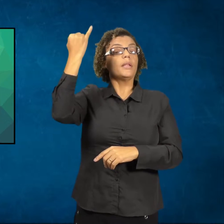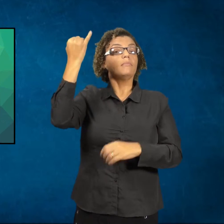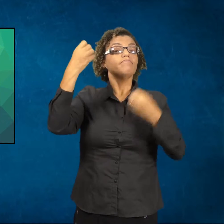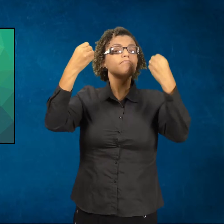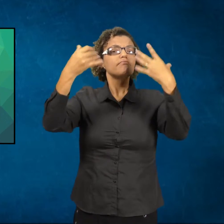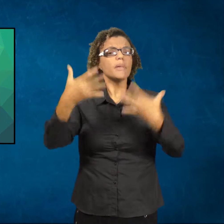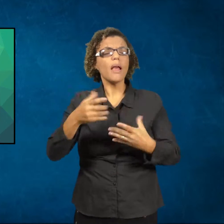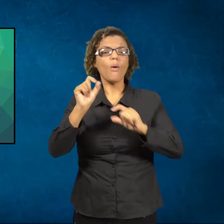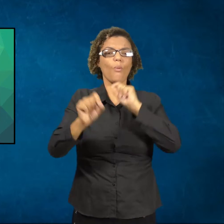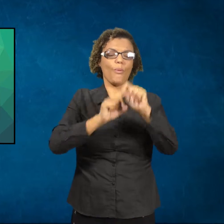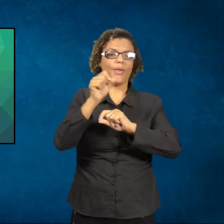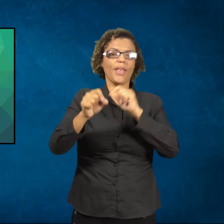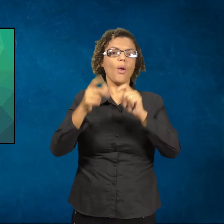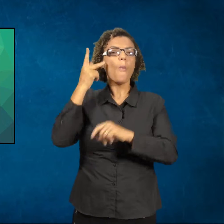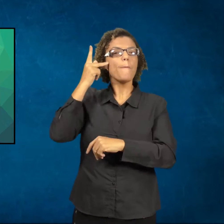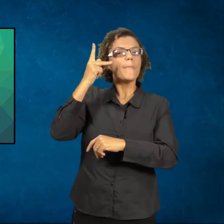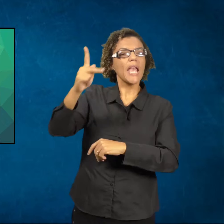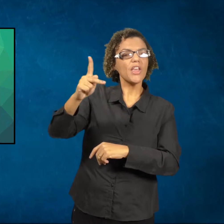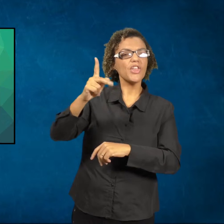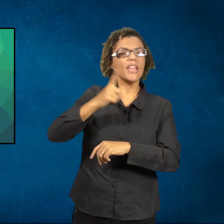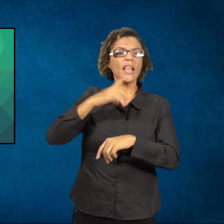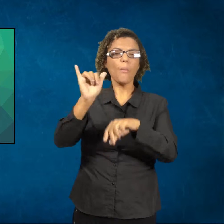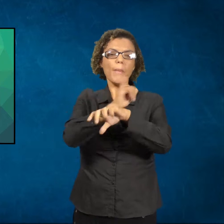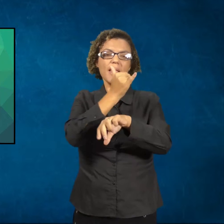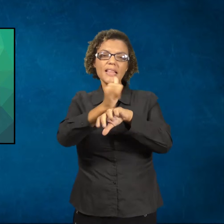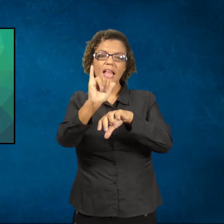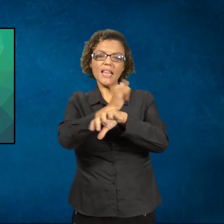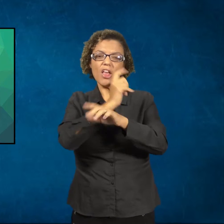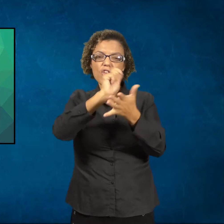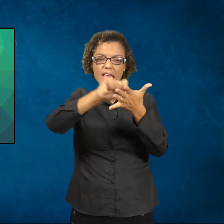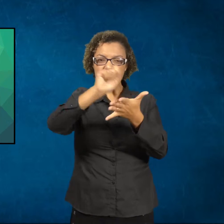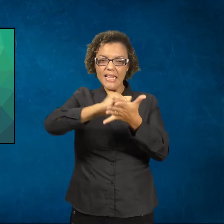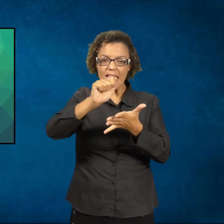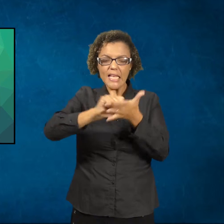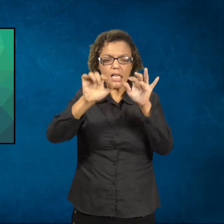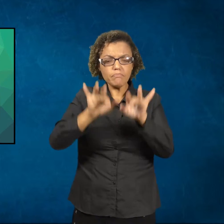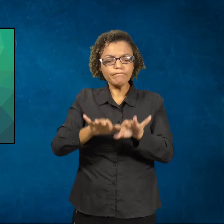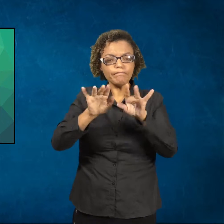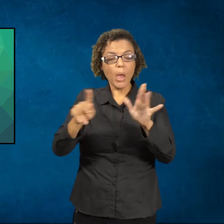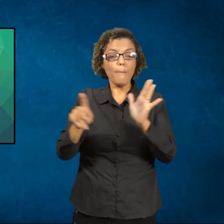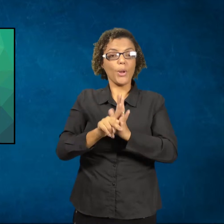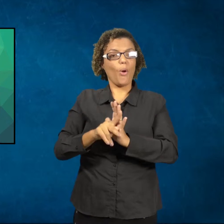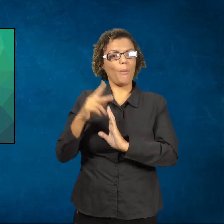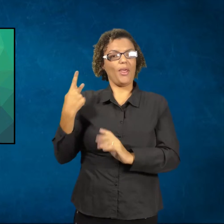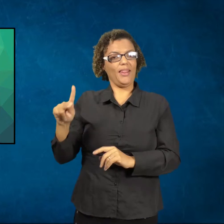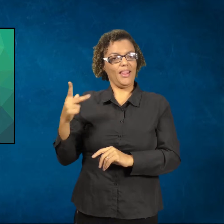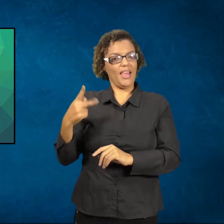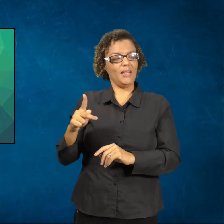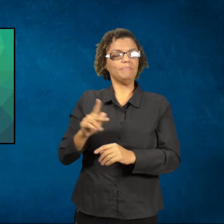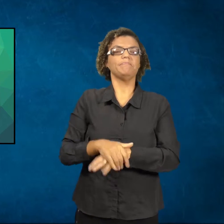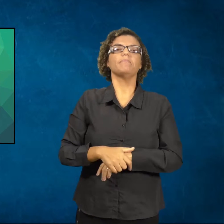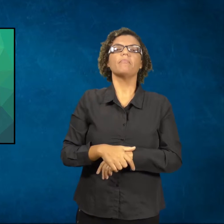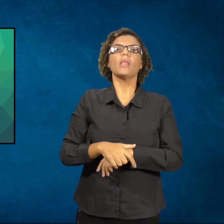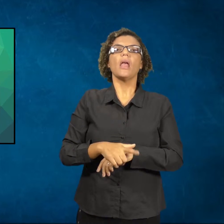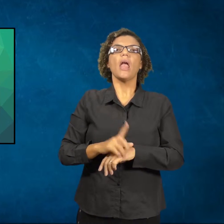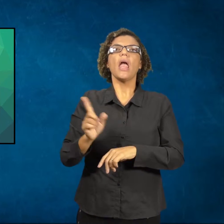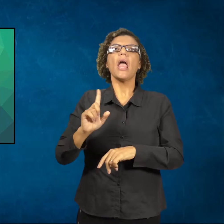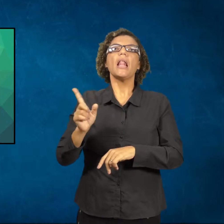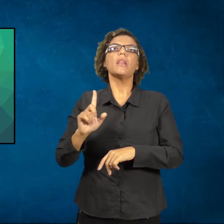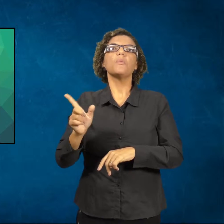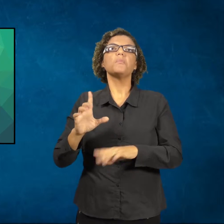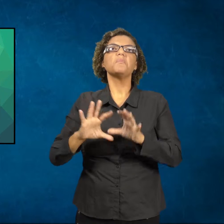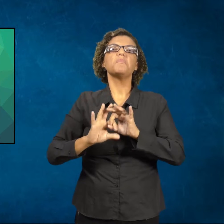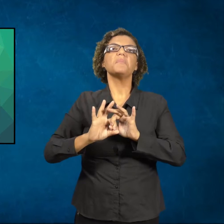tinha uma estrutura, uma forma de escrever, que é uma forma bem particular. Ele não deixa, ele não faz concessão